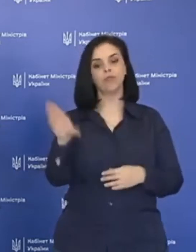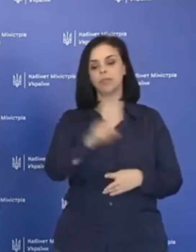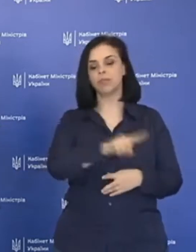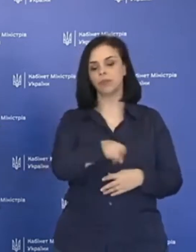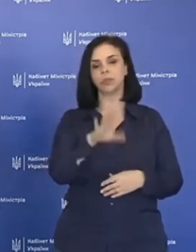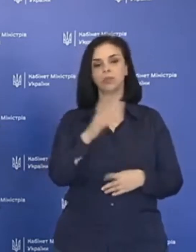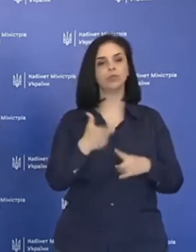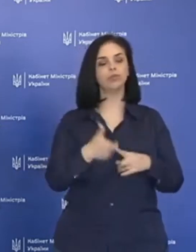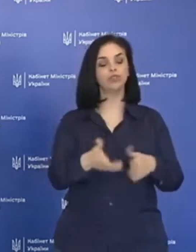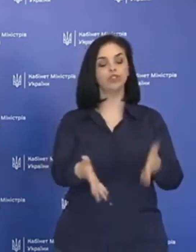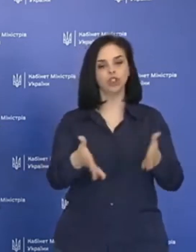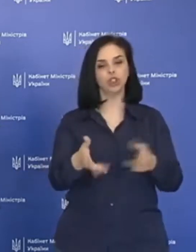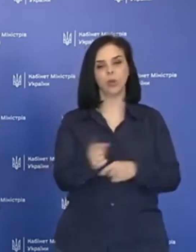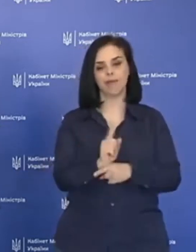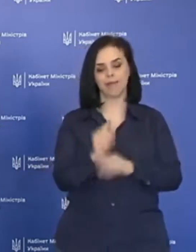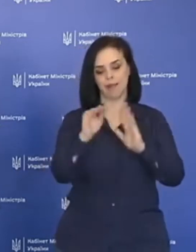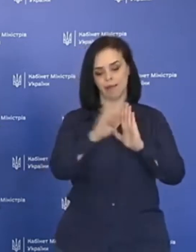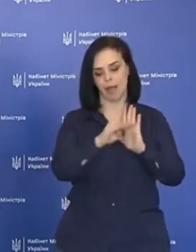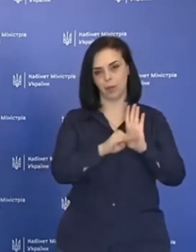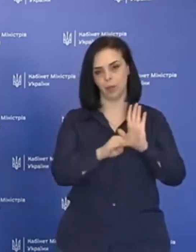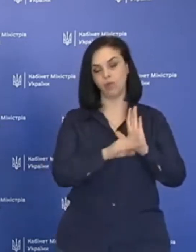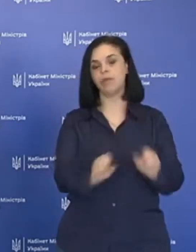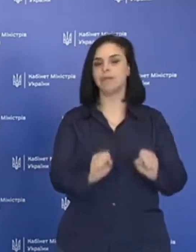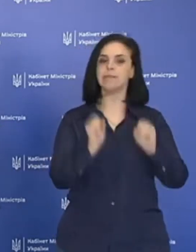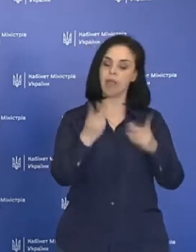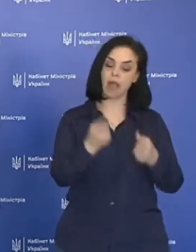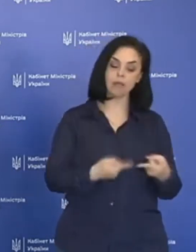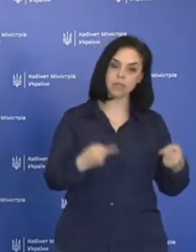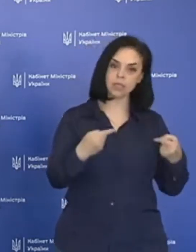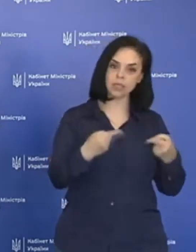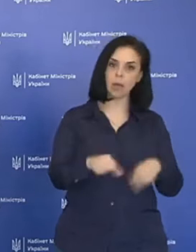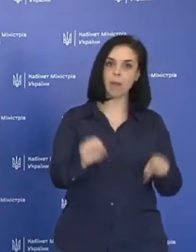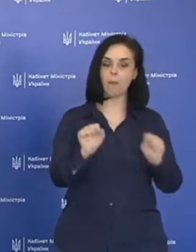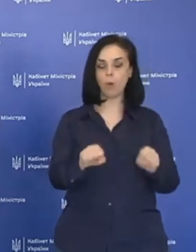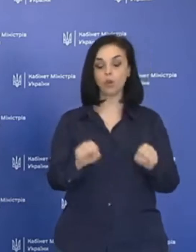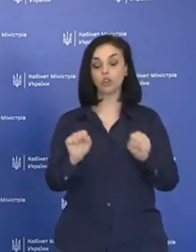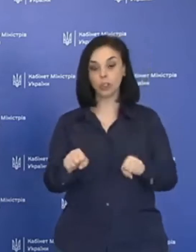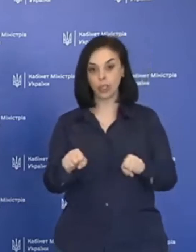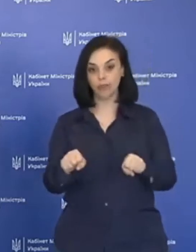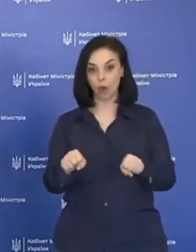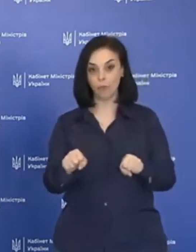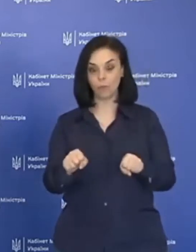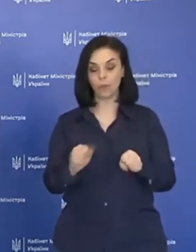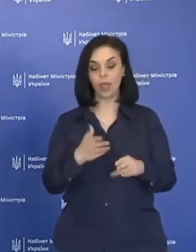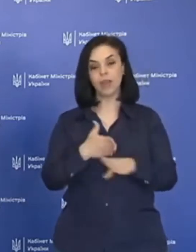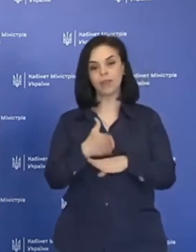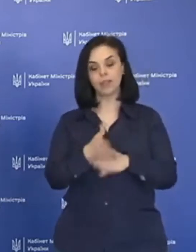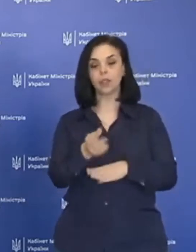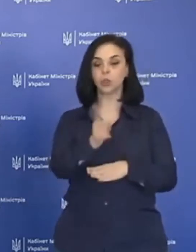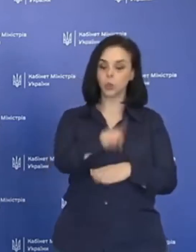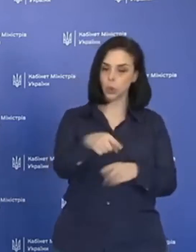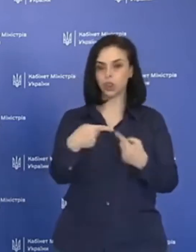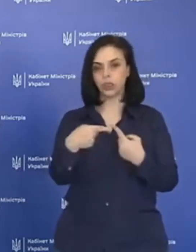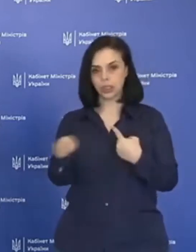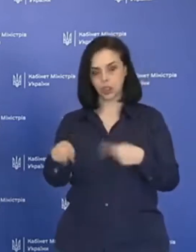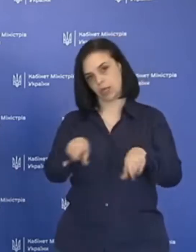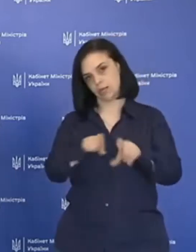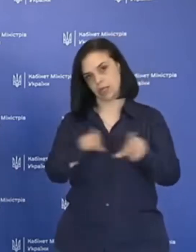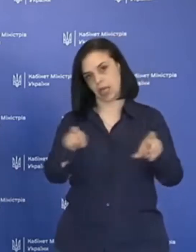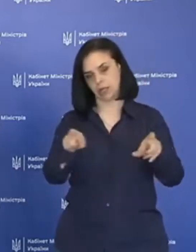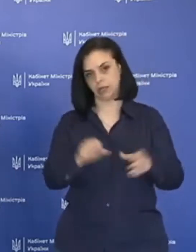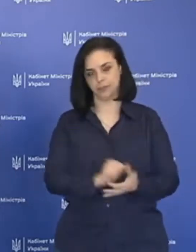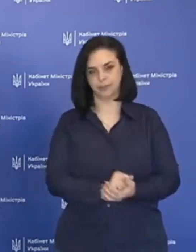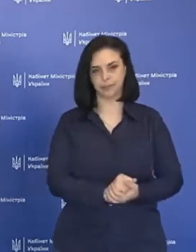вони будуть дуже чітко регламентовані, як саме можливо відвідувати той чи інший